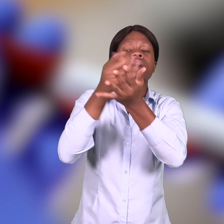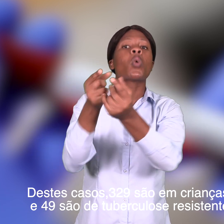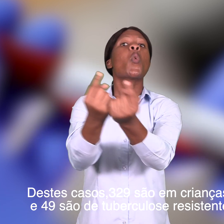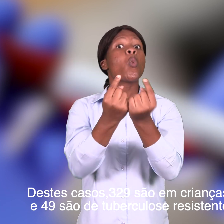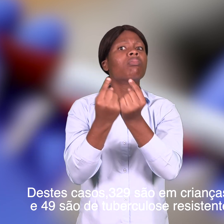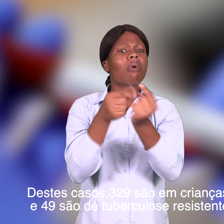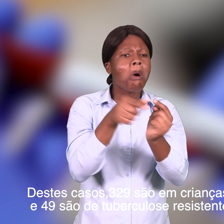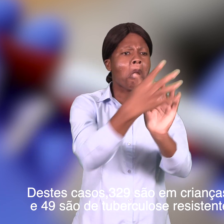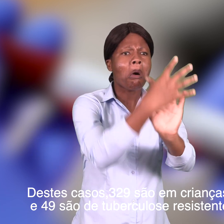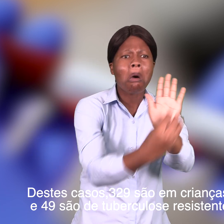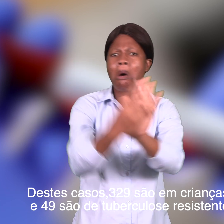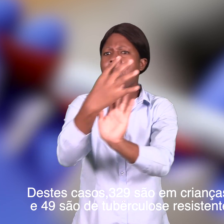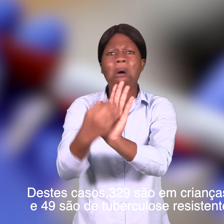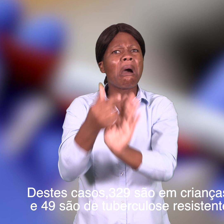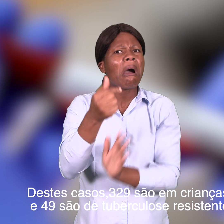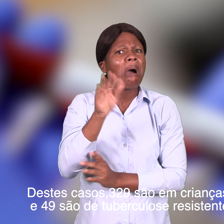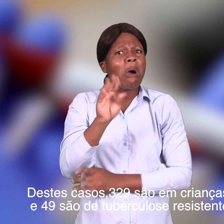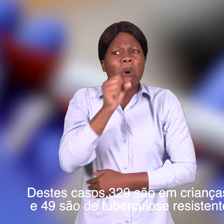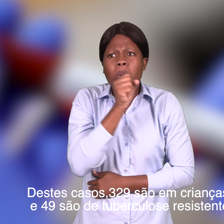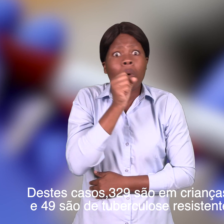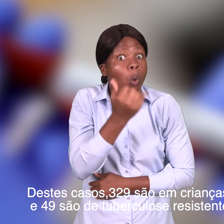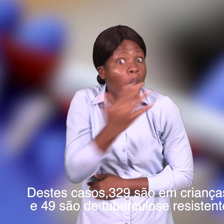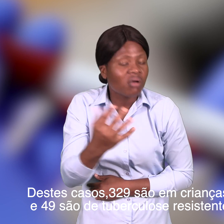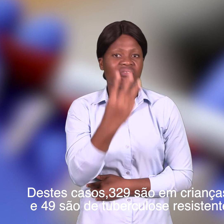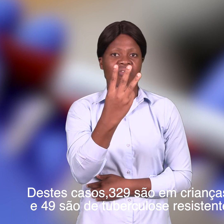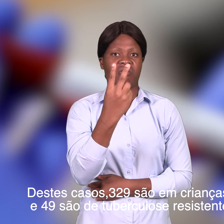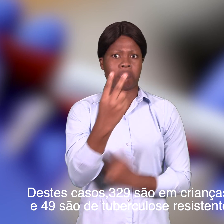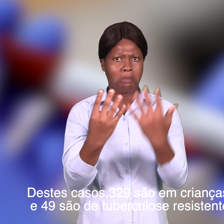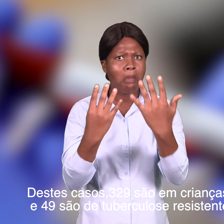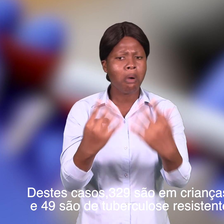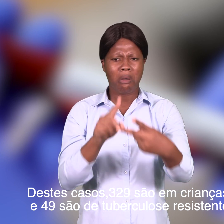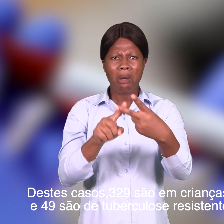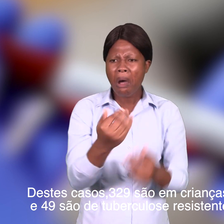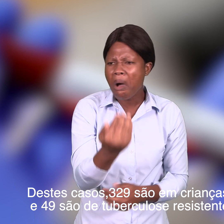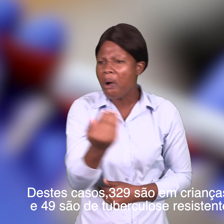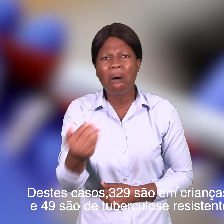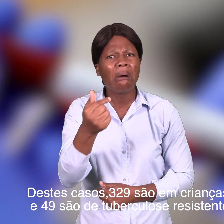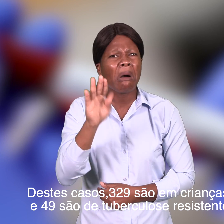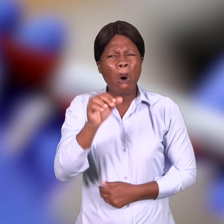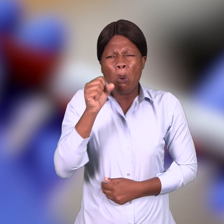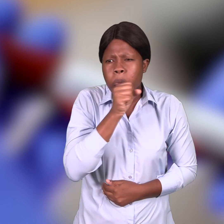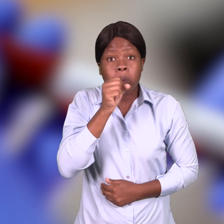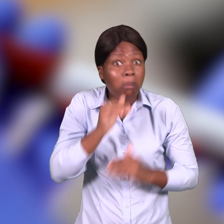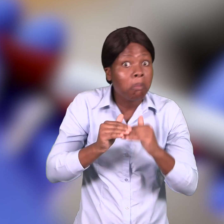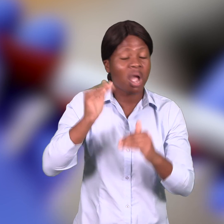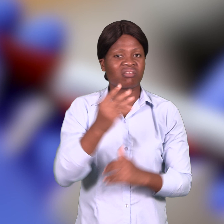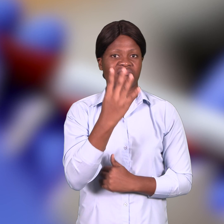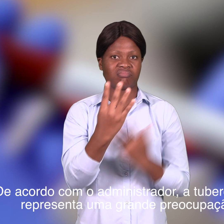Destes casos, 329 são em crianças de 49 de tuberculose resistente. De